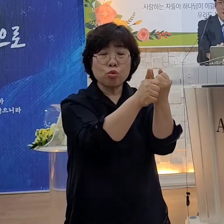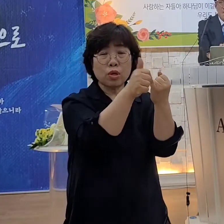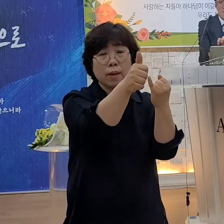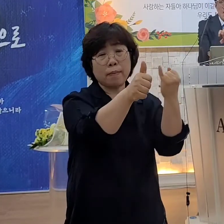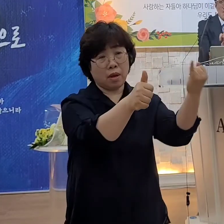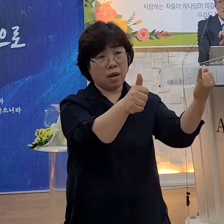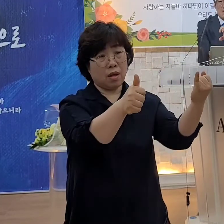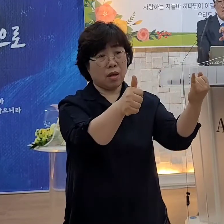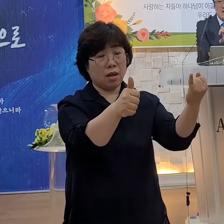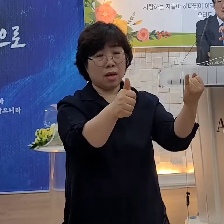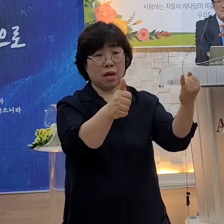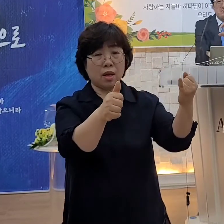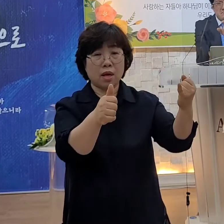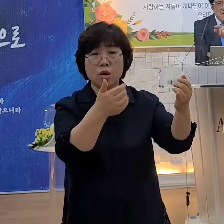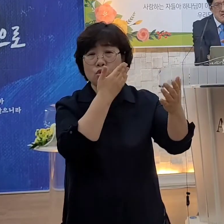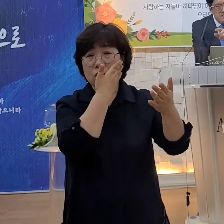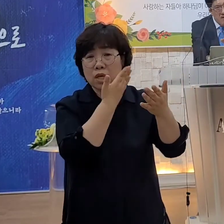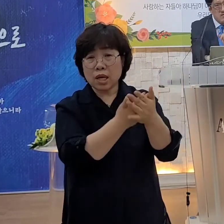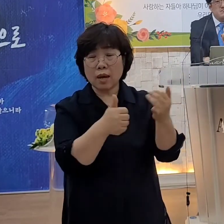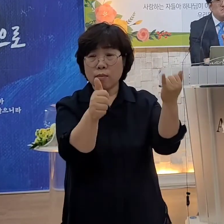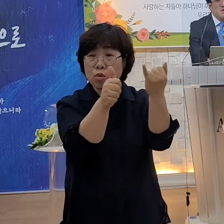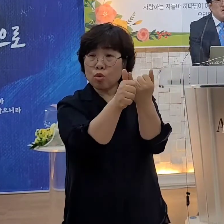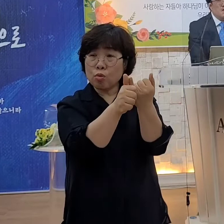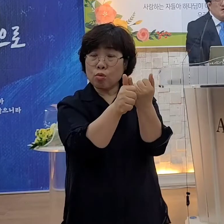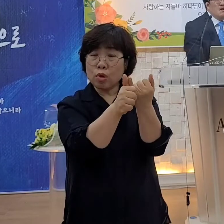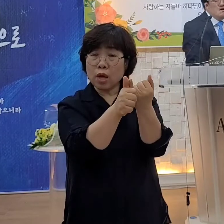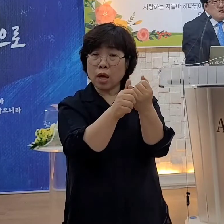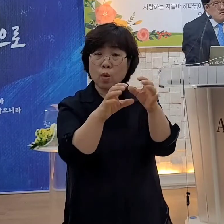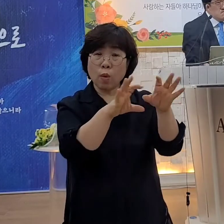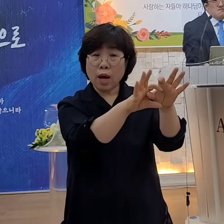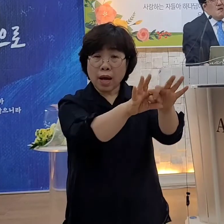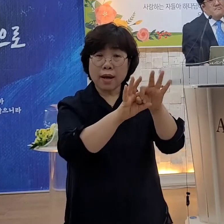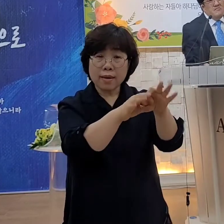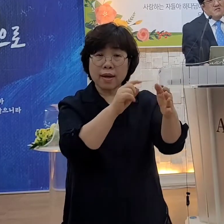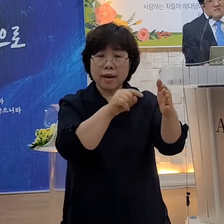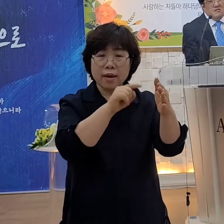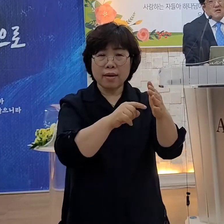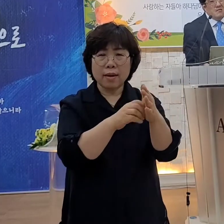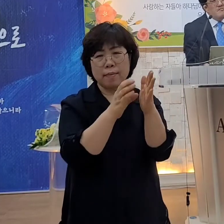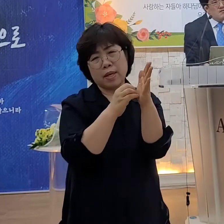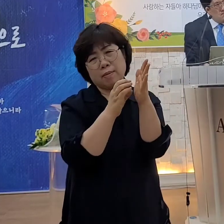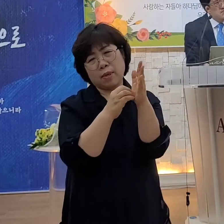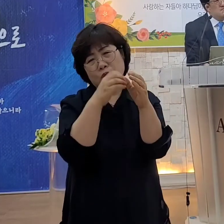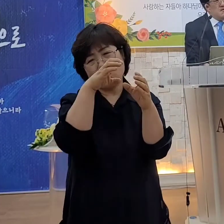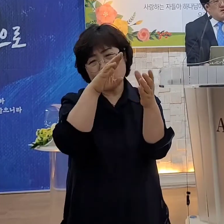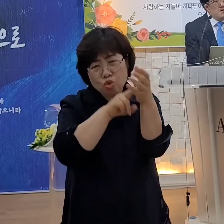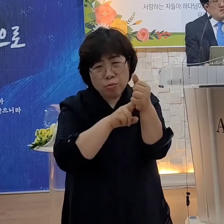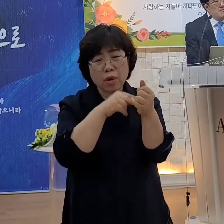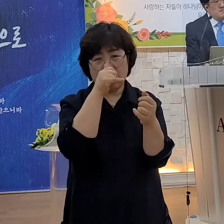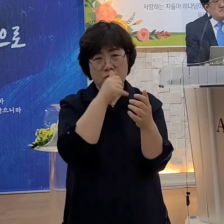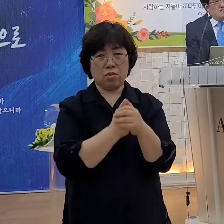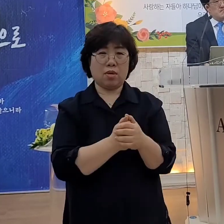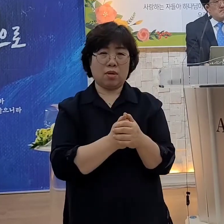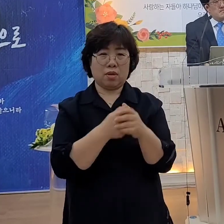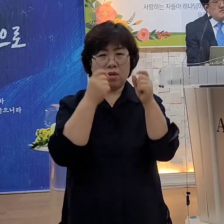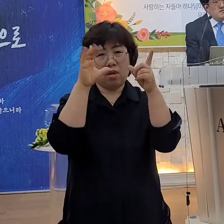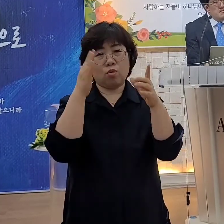남편과 아내라고 하는 이 귀한 이 부부의 이 말씀 속에 이런 귀한 비밀들을 담아 놓으셨구나.